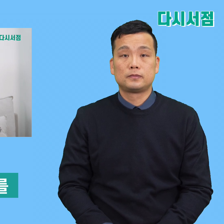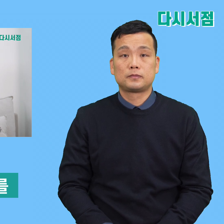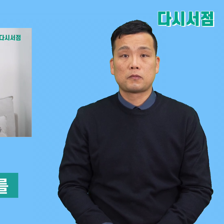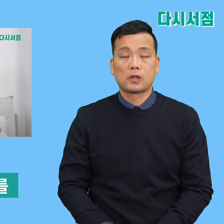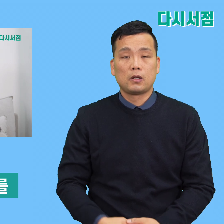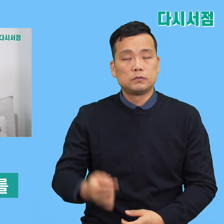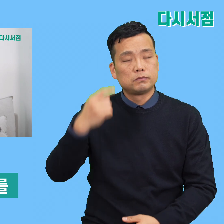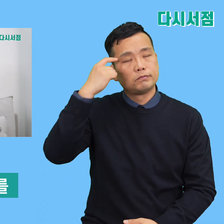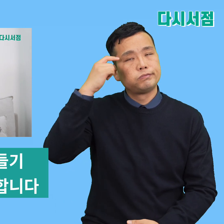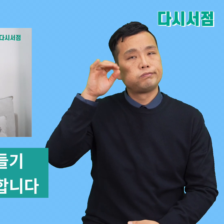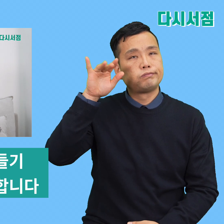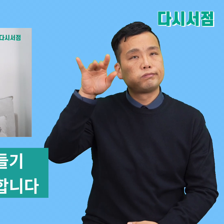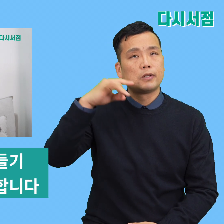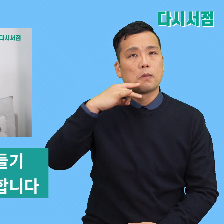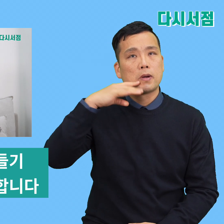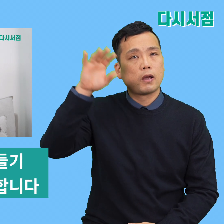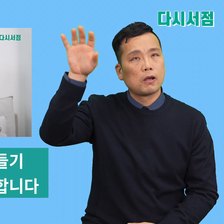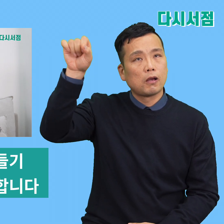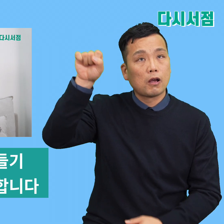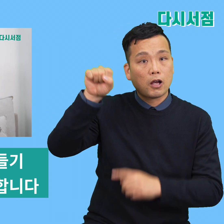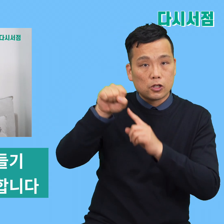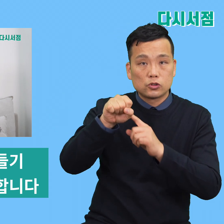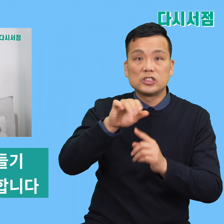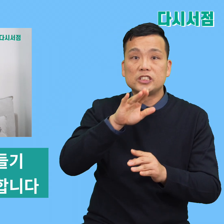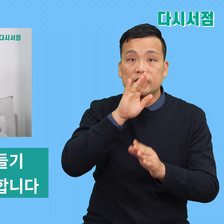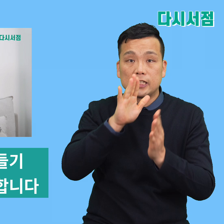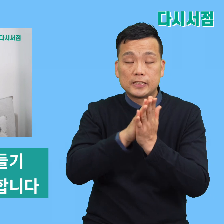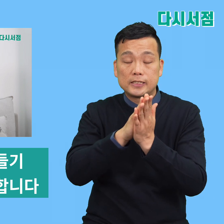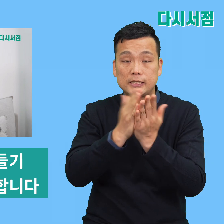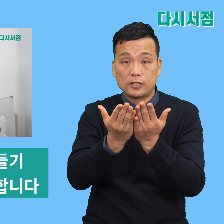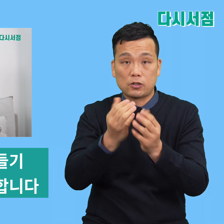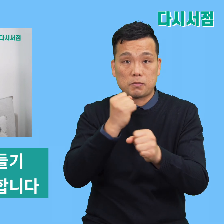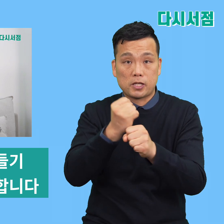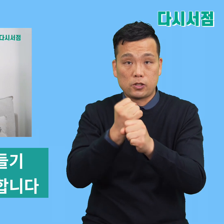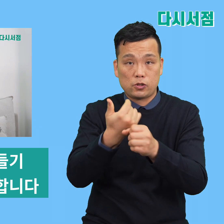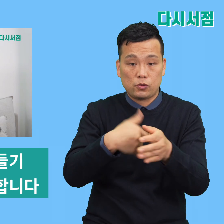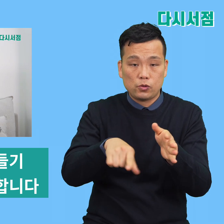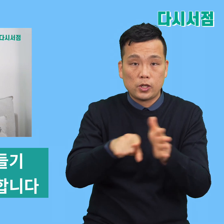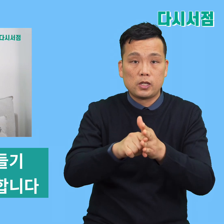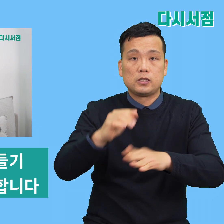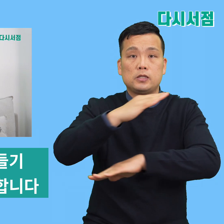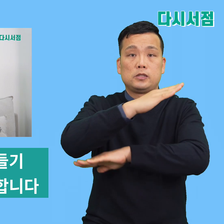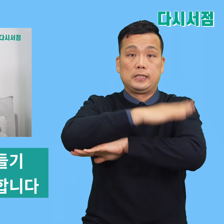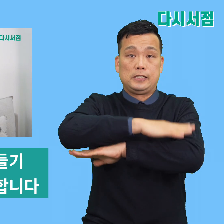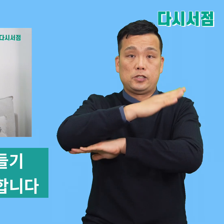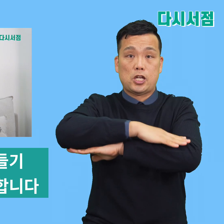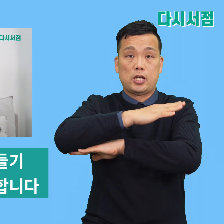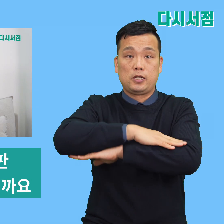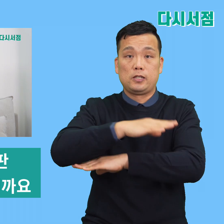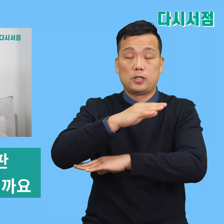만져지지 않던 이미지를 책이라는 물성으로 만들기 위해서는 인쇄가 필요합니다.